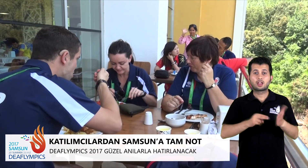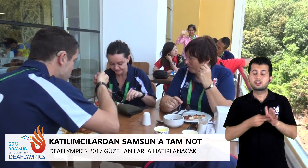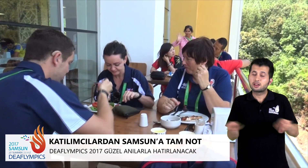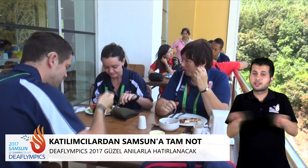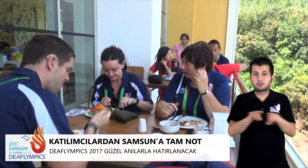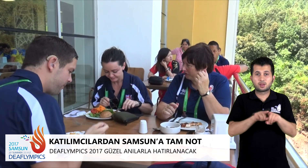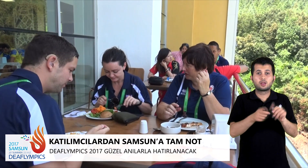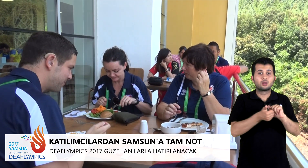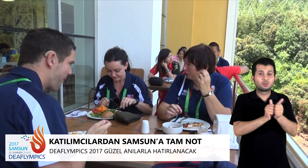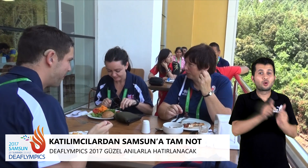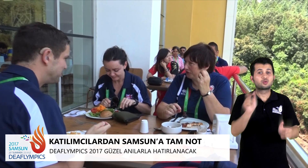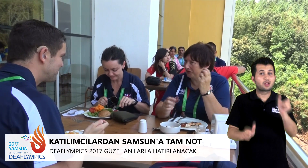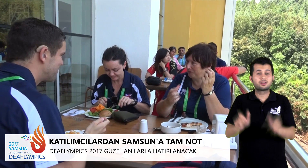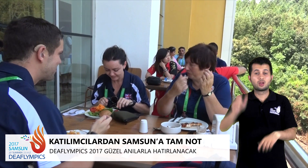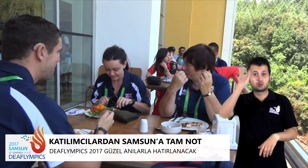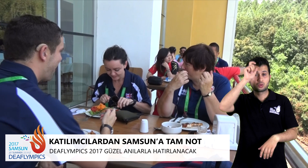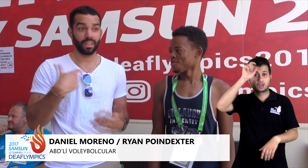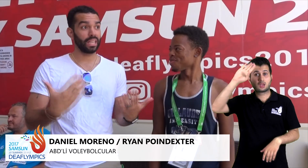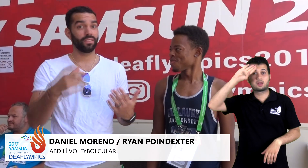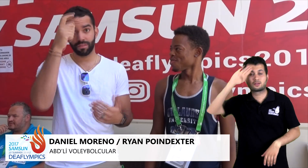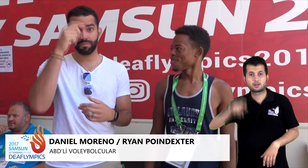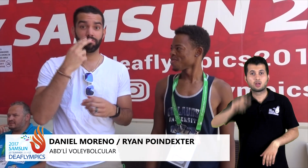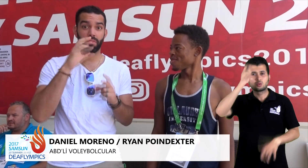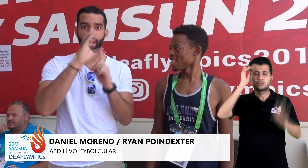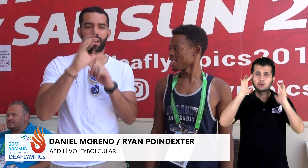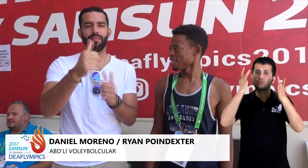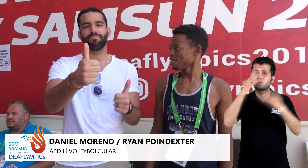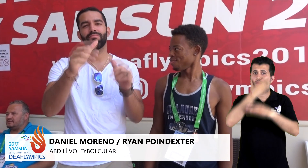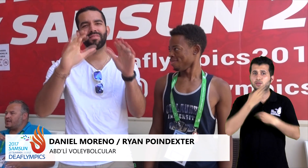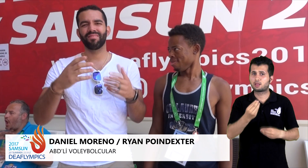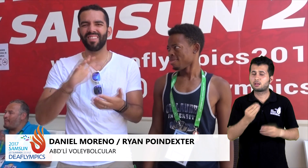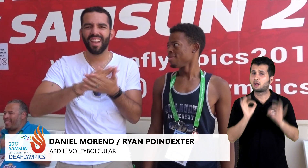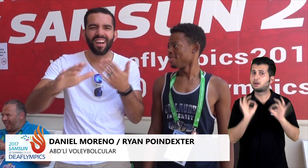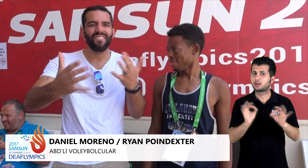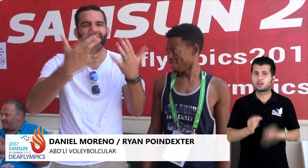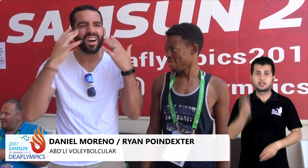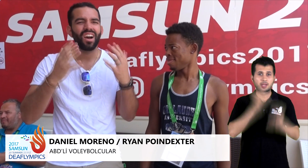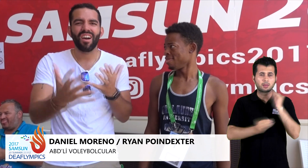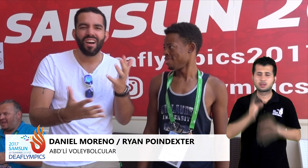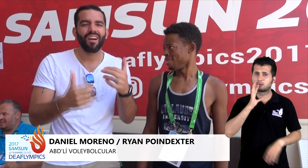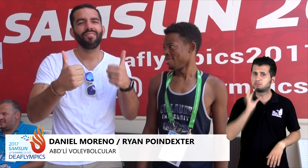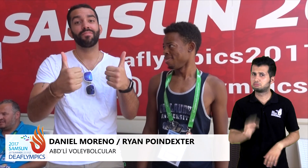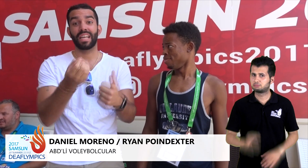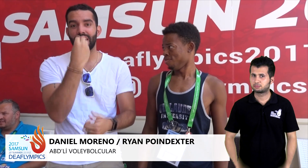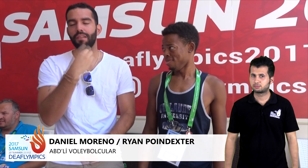İdareciler gibi sporcular da Türkiye'ye hayran kaldı. Türkiye'nin kültürü çok güzel, harika. Yemeği ise